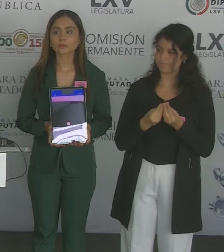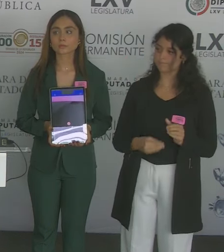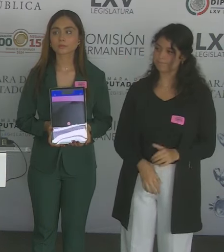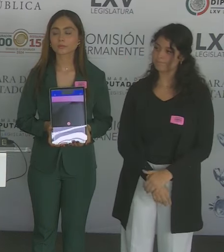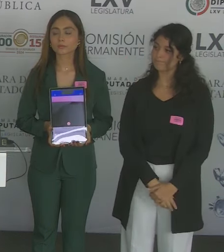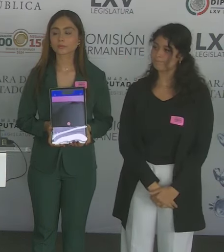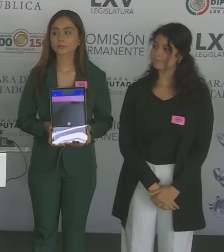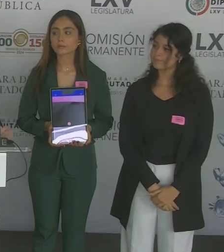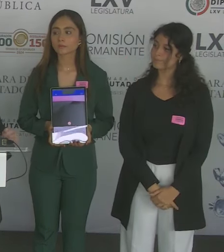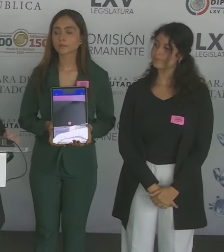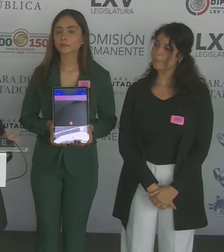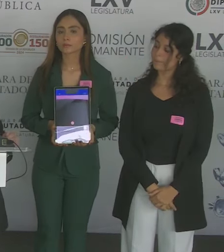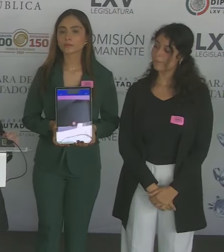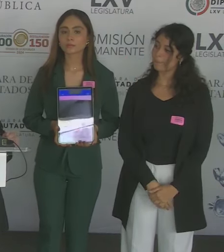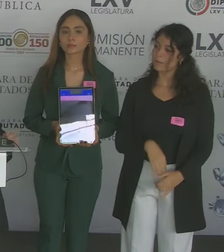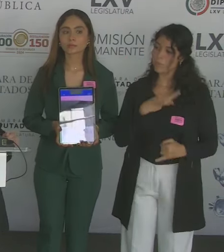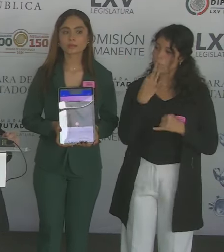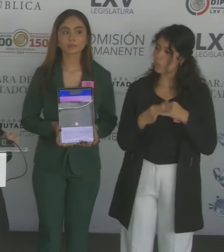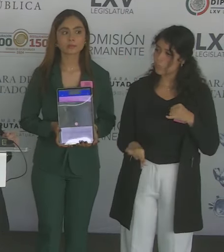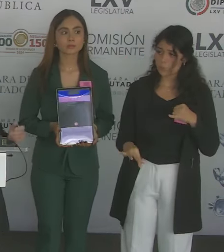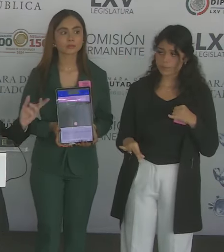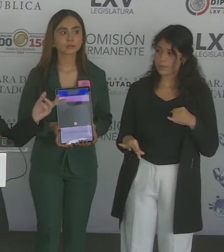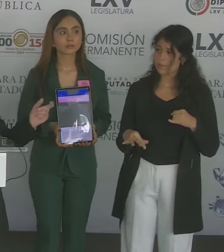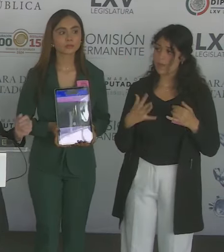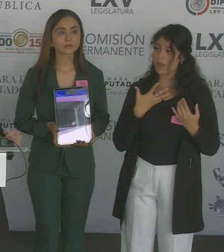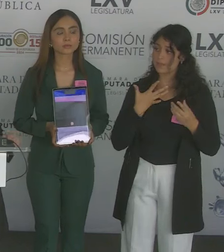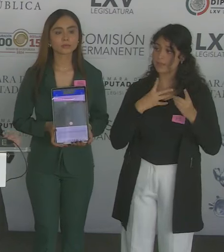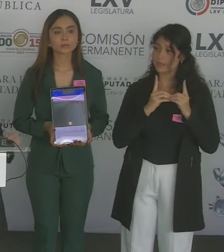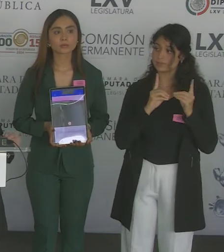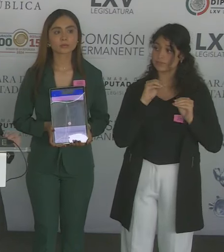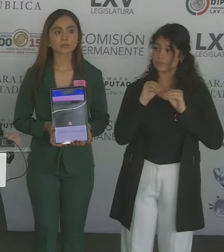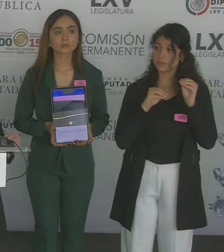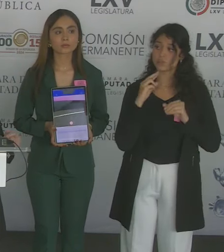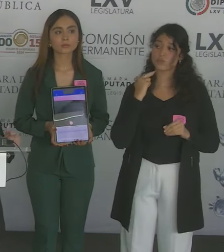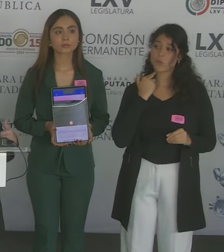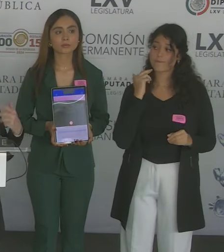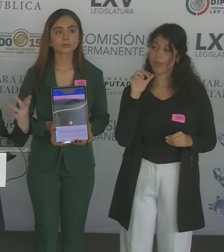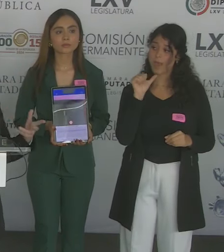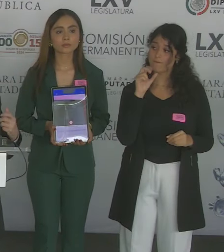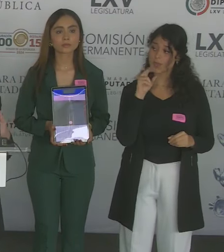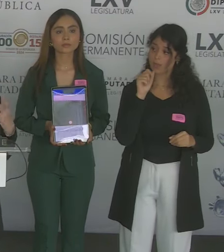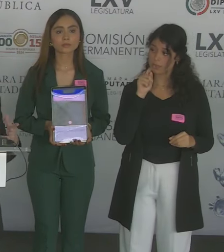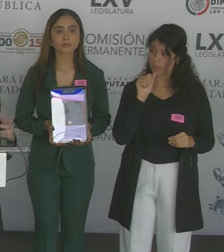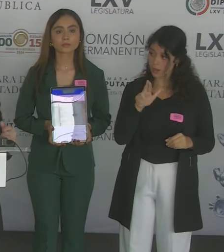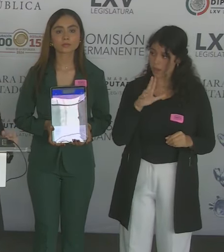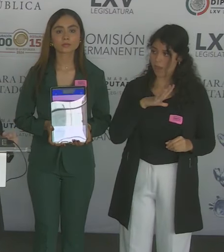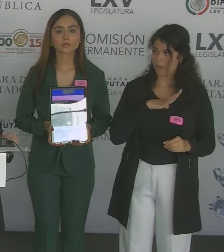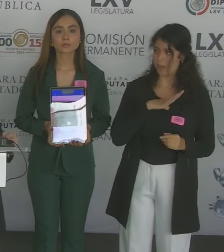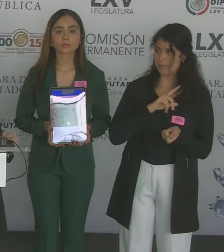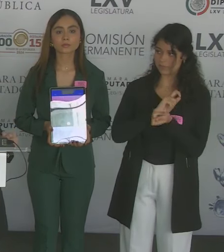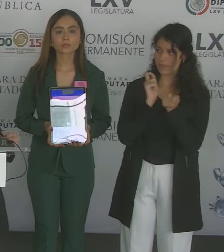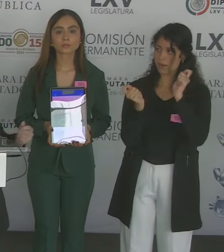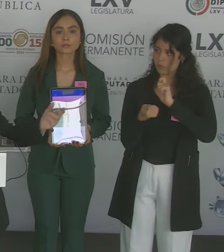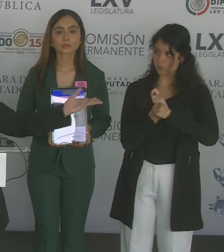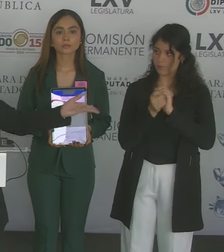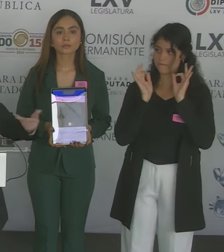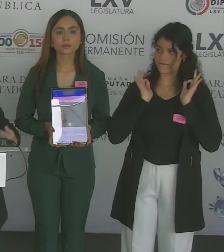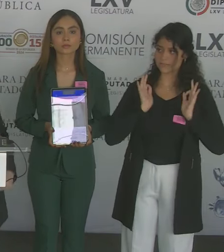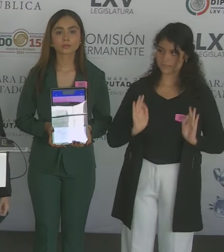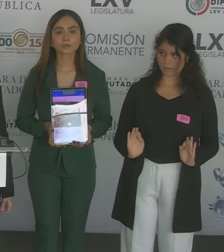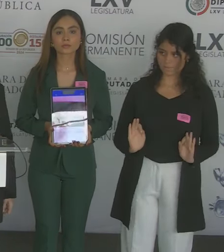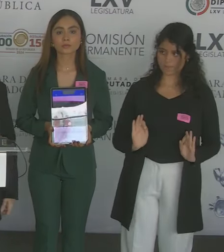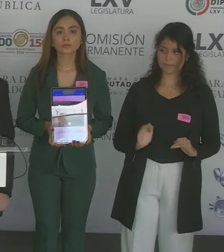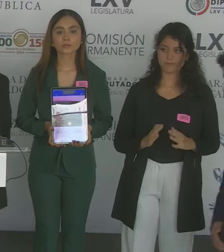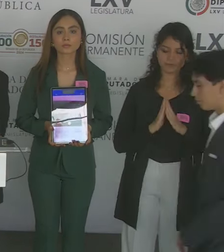y por último tendremos al desarrollador del Avatar que nos permite ir ya haciendo la traducción física de la lengua de señas mexicana